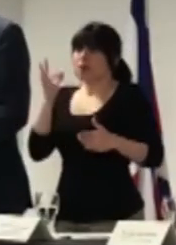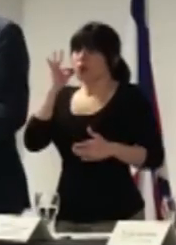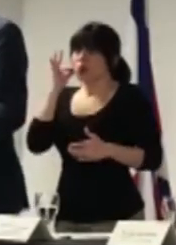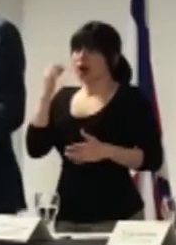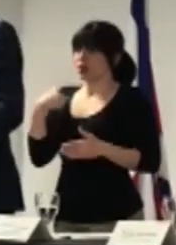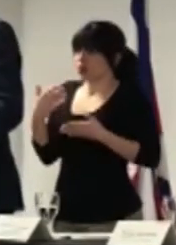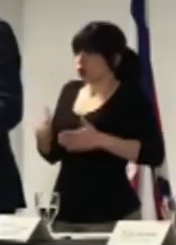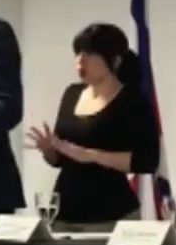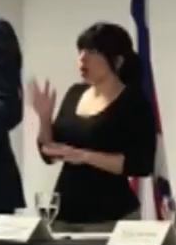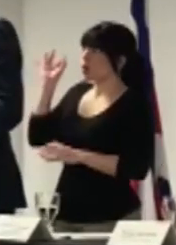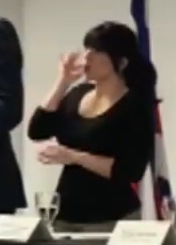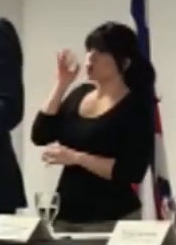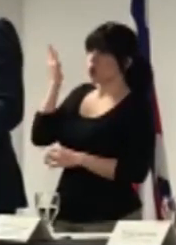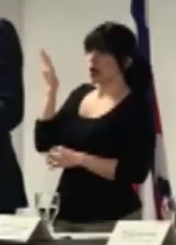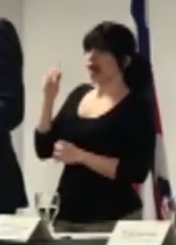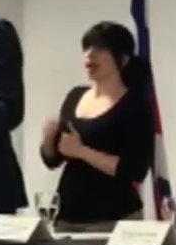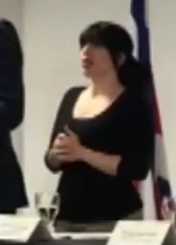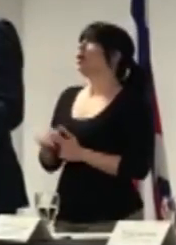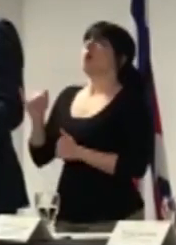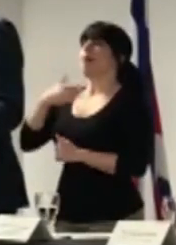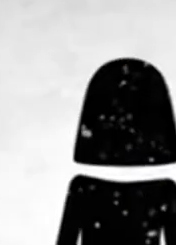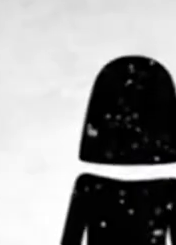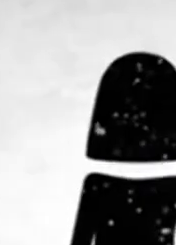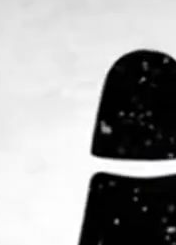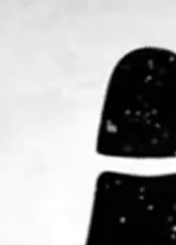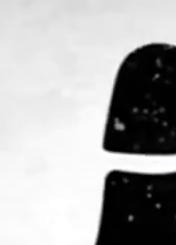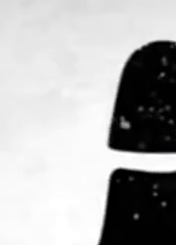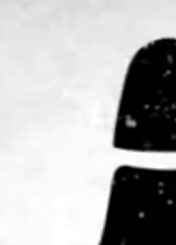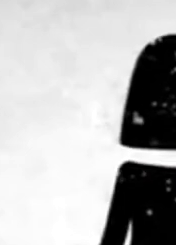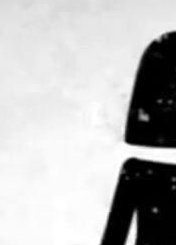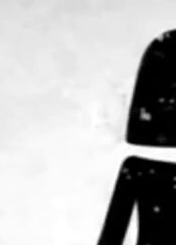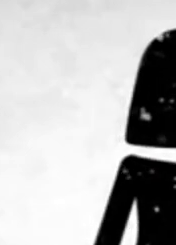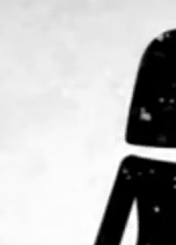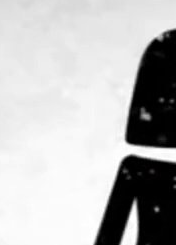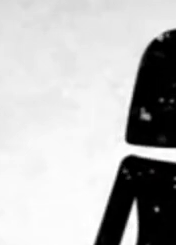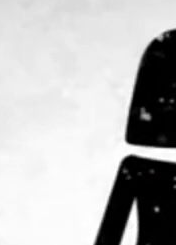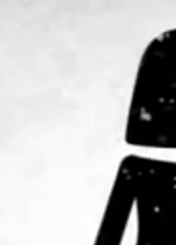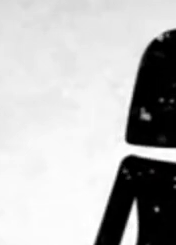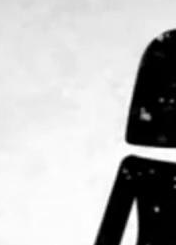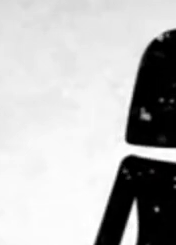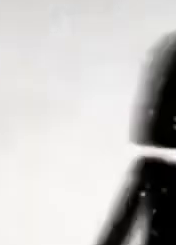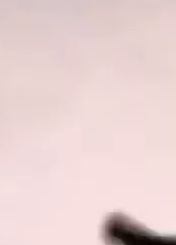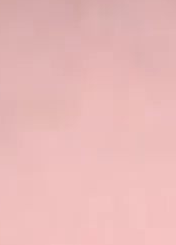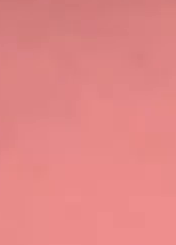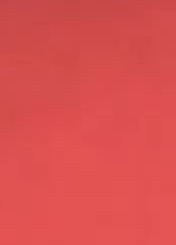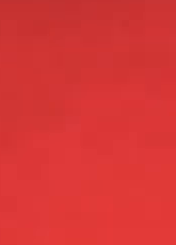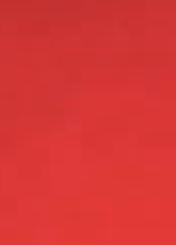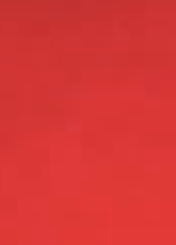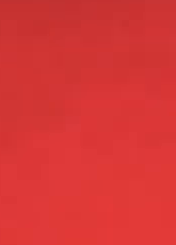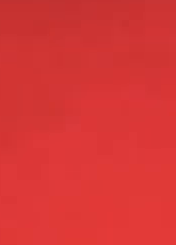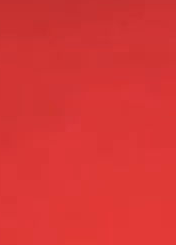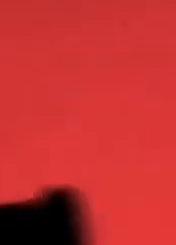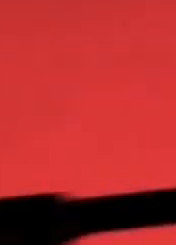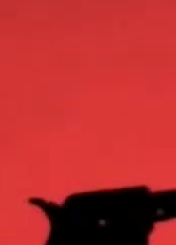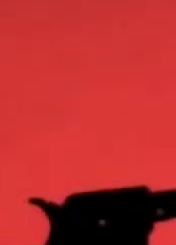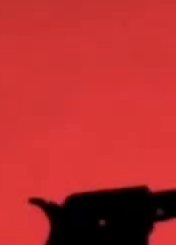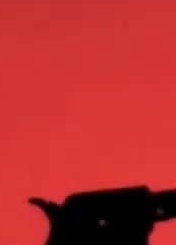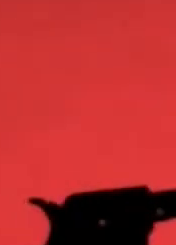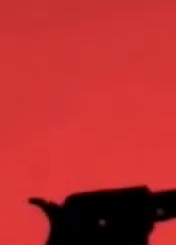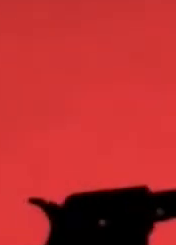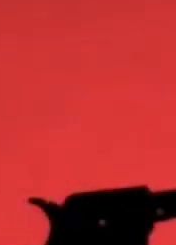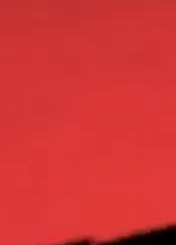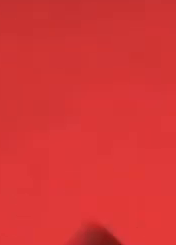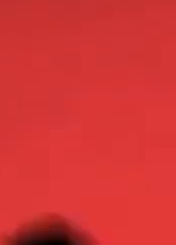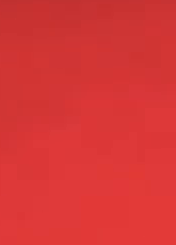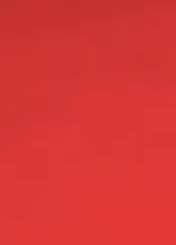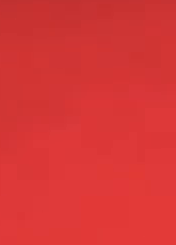seguir desarrollando políticas públicas que potencien, protejan y garanticen los derechos de las mujeres contra todo tipo de violencia. En los últimos